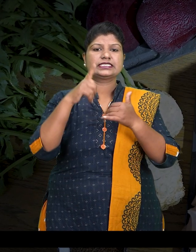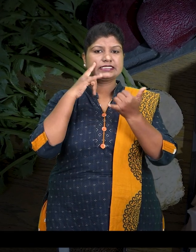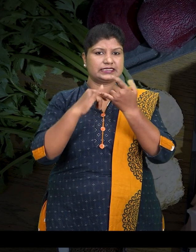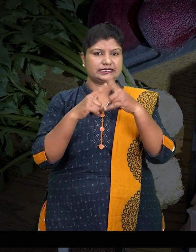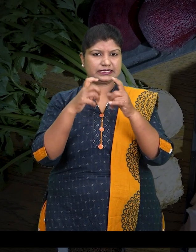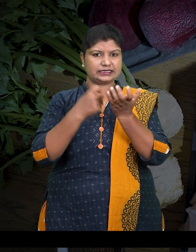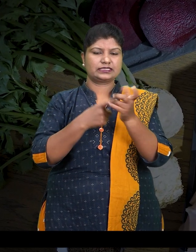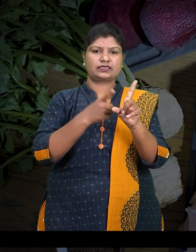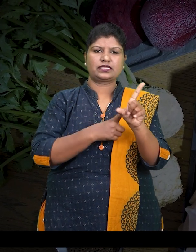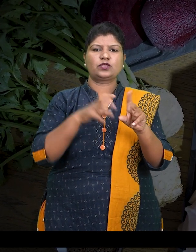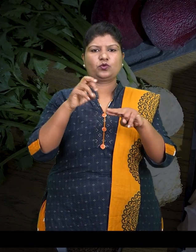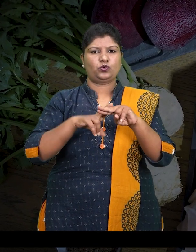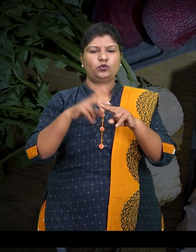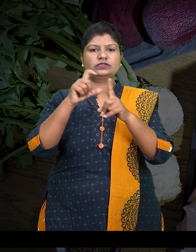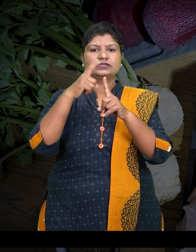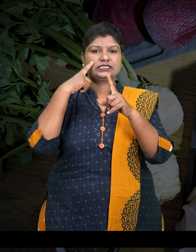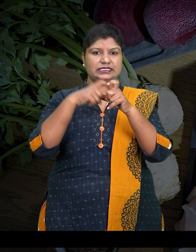आहार रेशा का इतिहास।